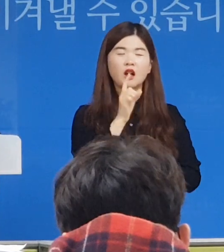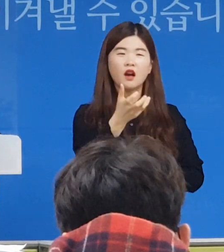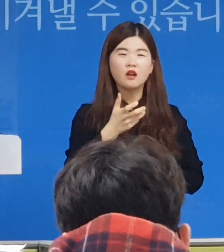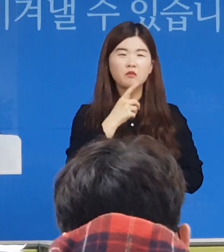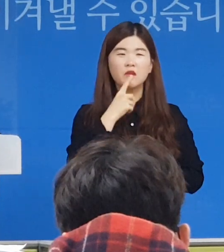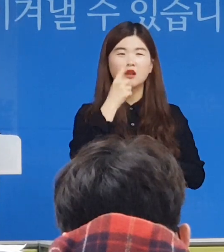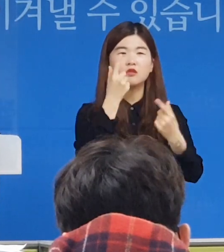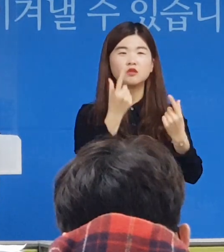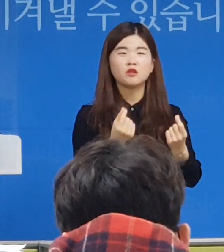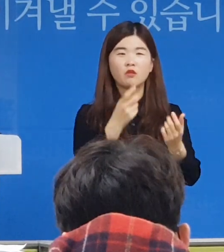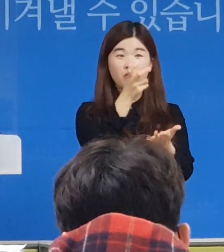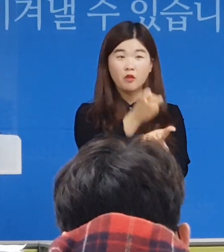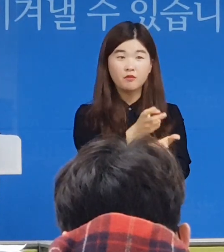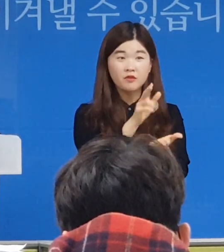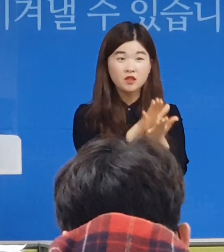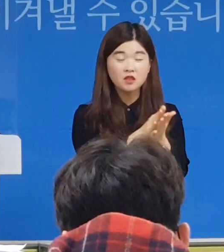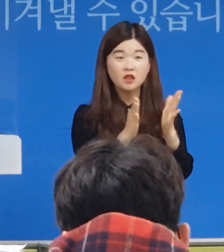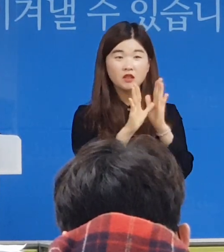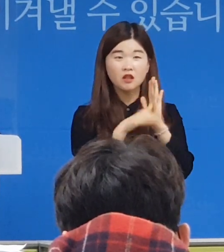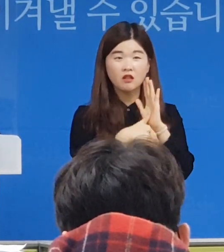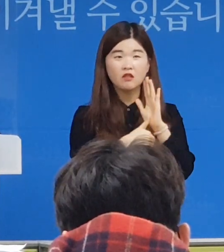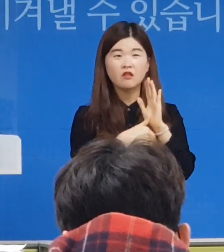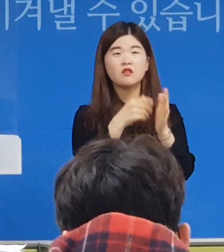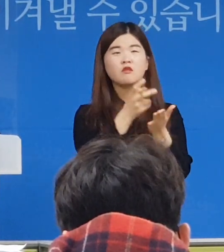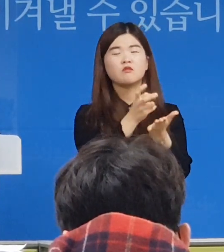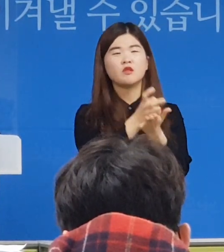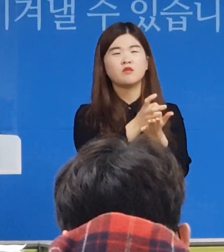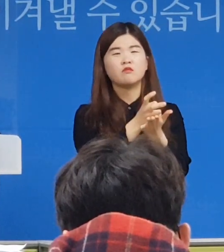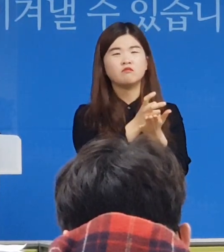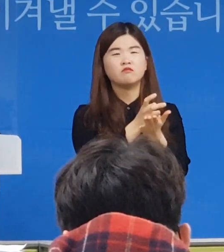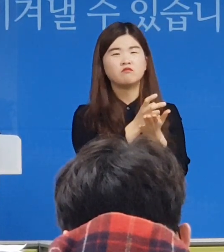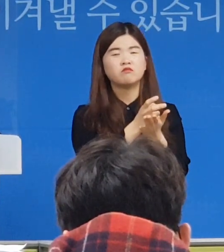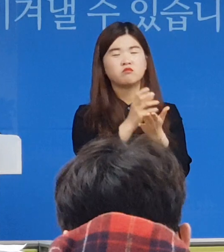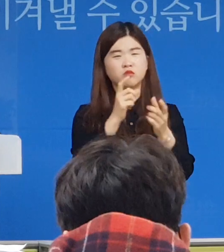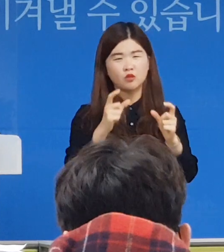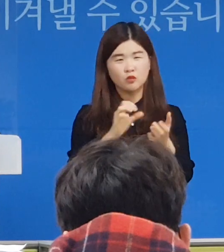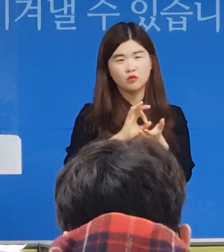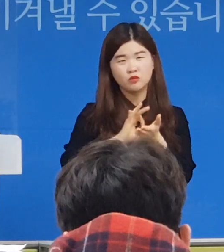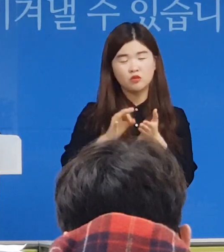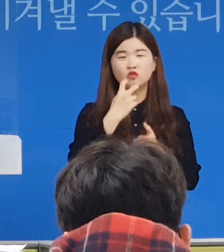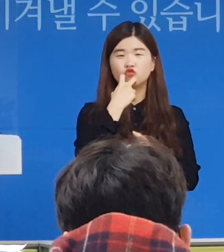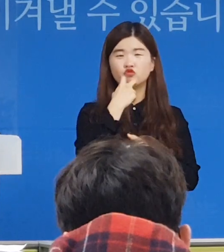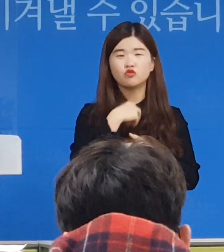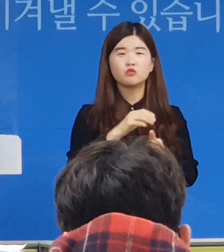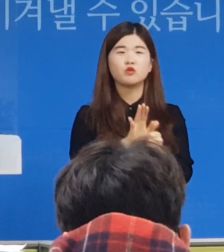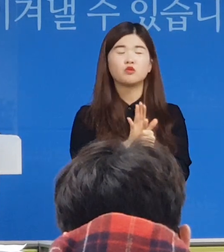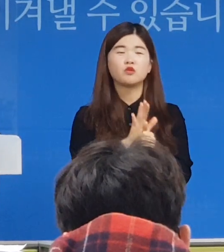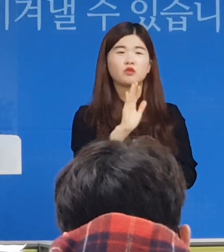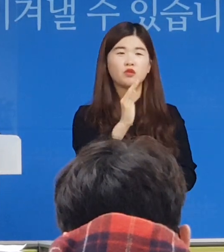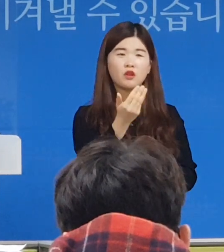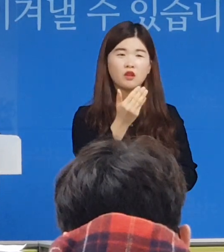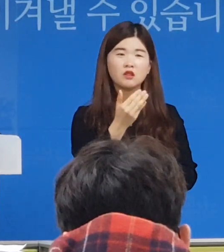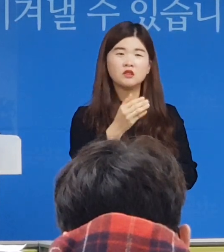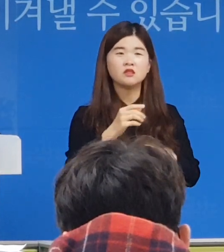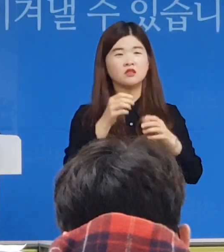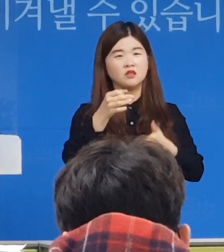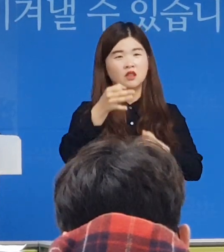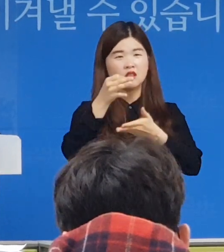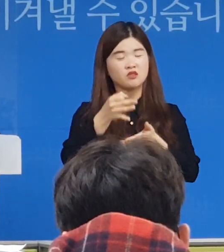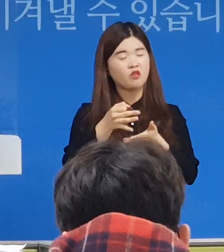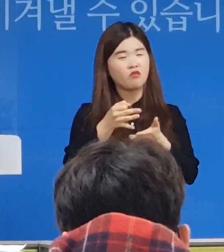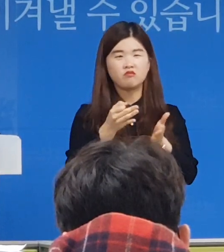말씀드린 법령 개정 시 입법 취지 및 기존 도세 전출금과의 중국 용도 지원 등 재정 지원 원칙과도 맞지